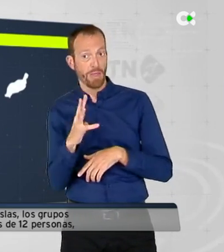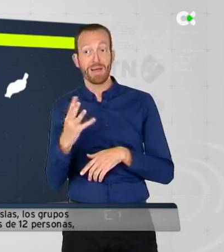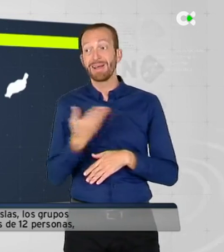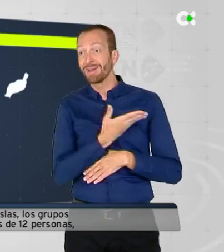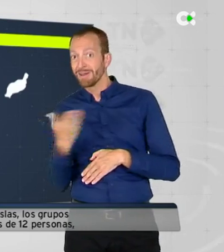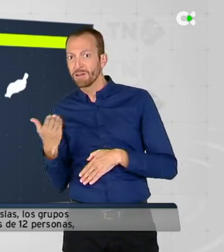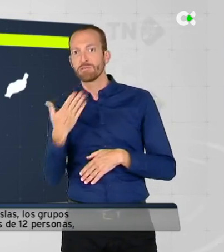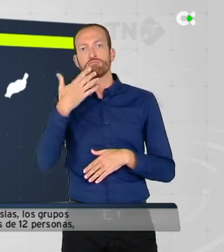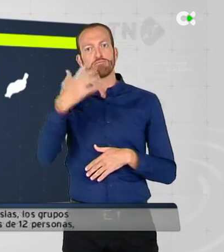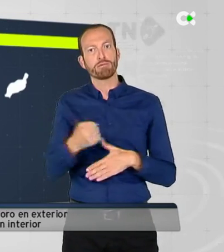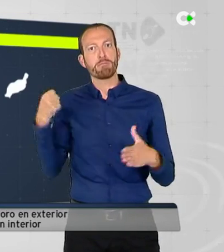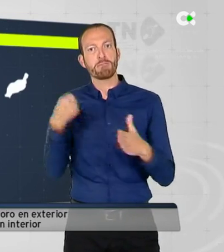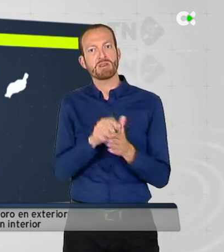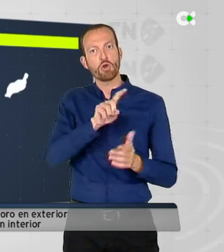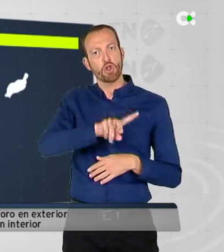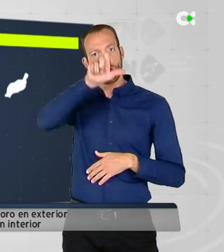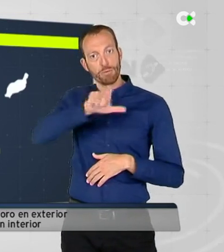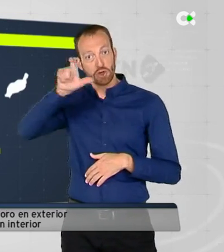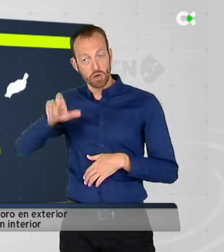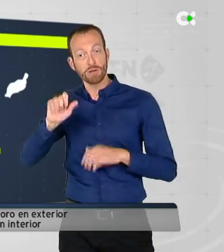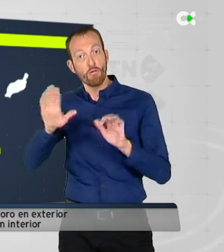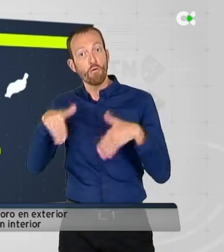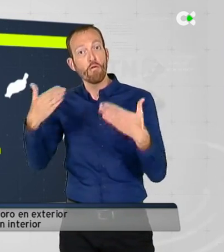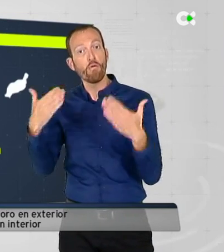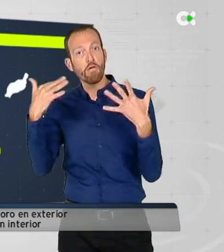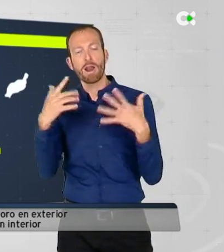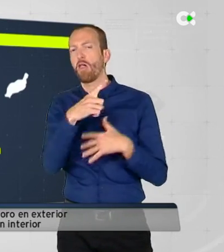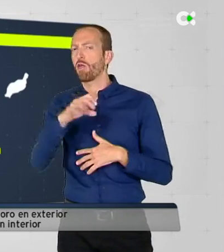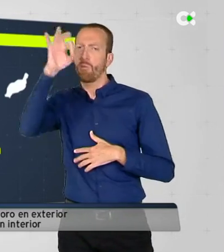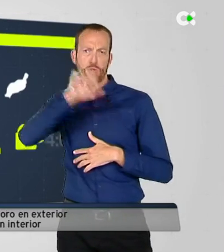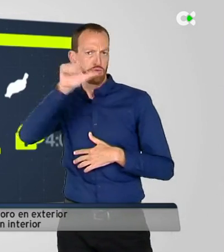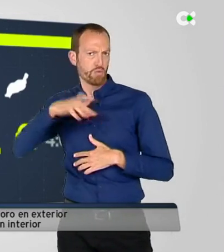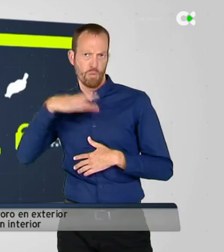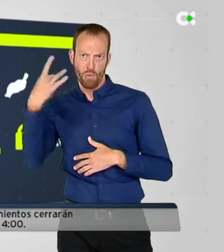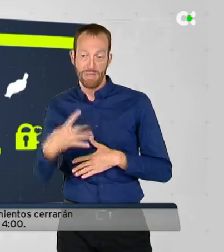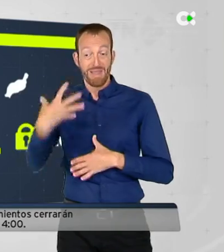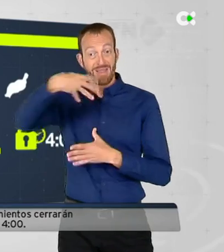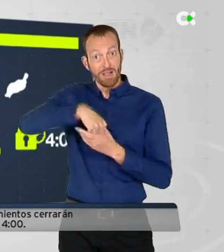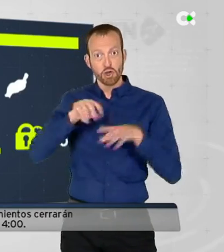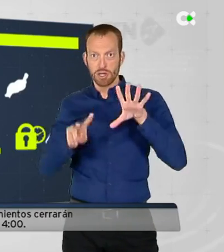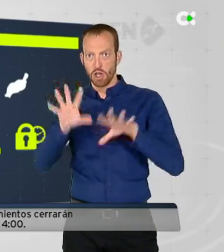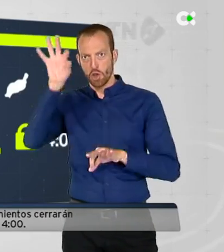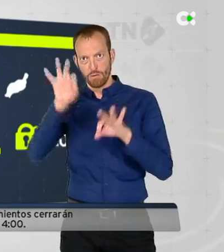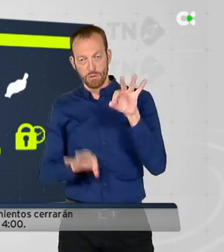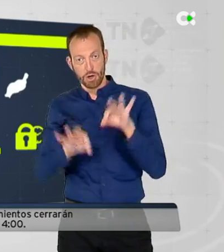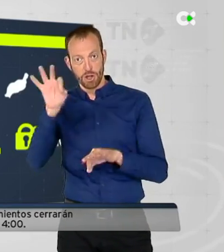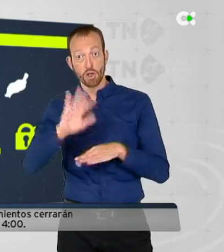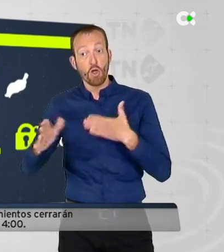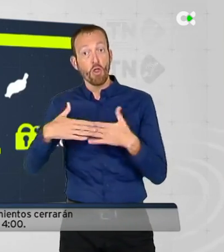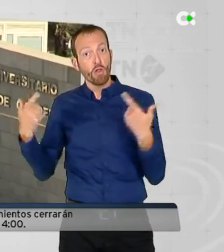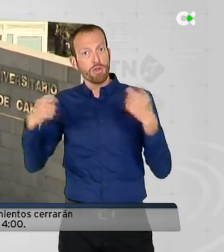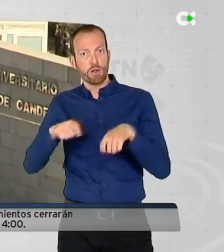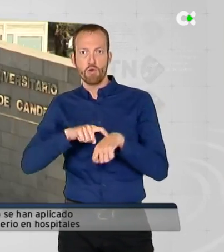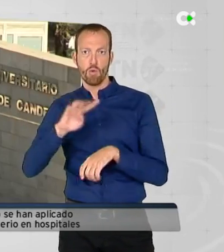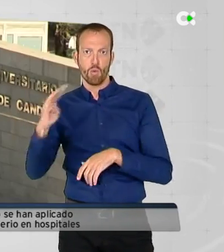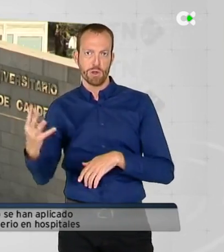grupos no serán de más de 12 personas, el 100% del aforo en exterior y el 75% en interior y los establecimientos cerrarán a las 4.